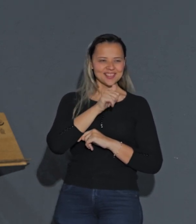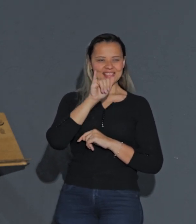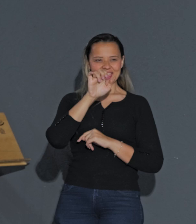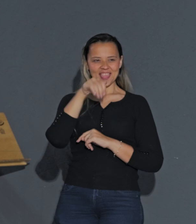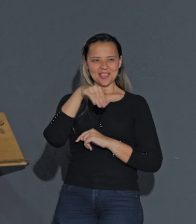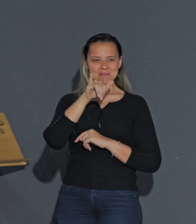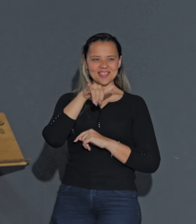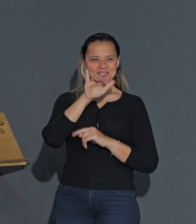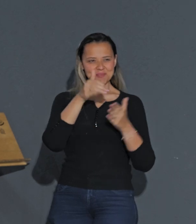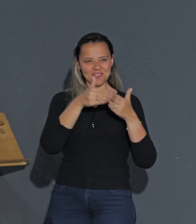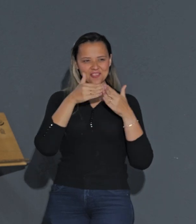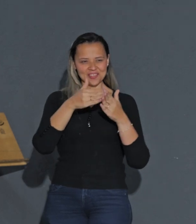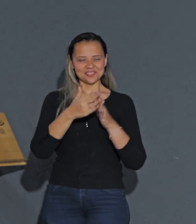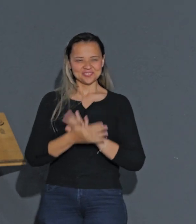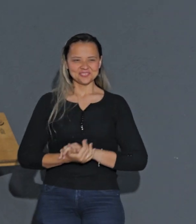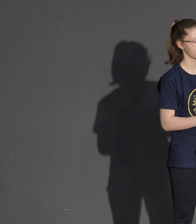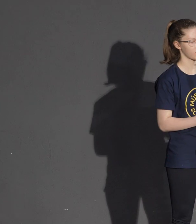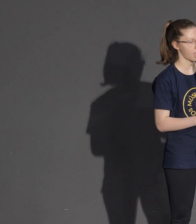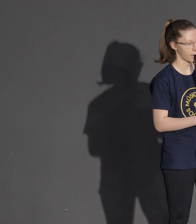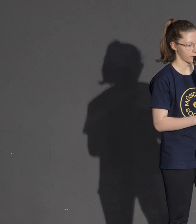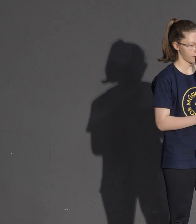Emily, por gentileza, Emily.